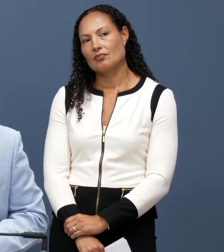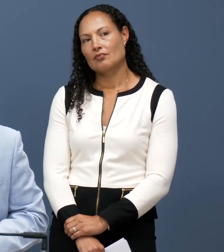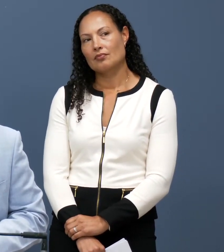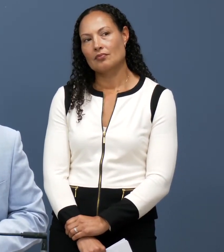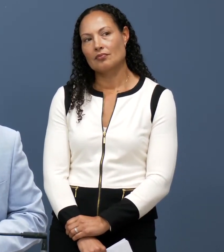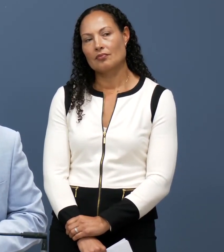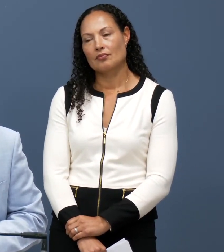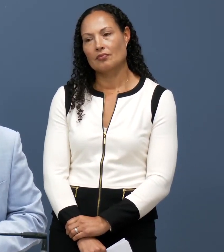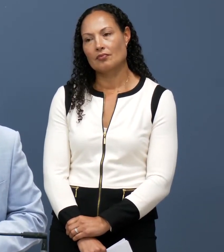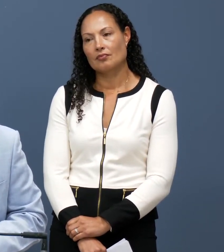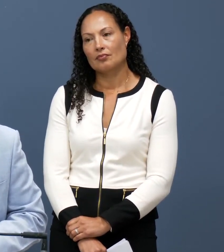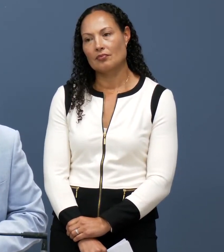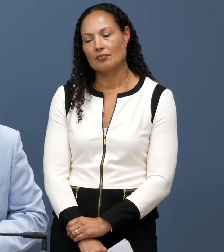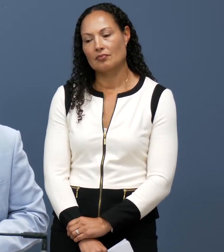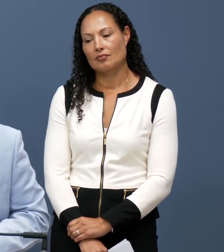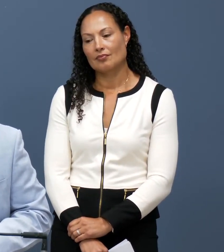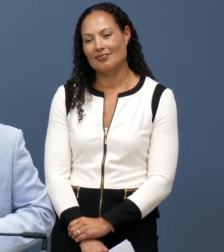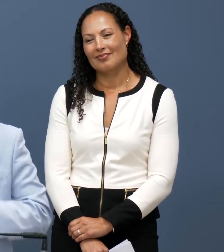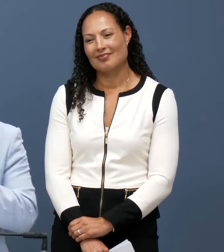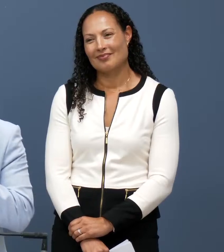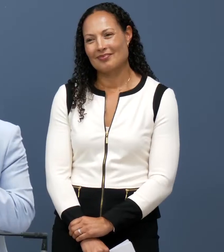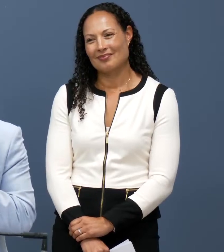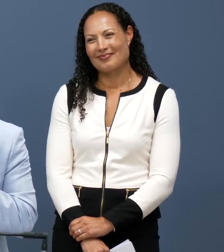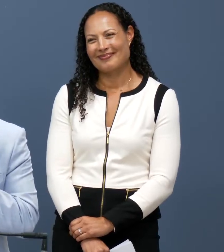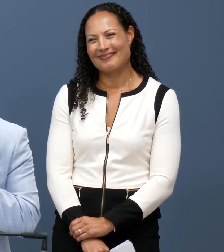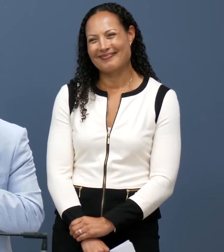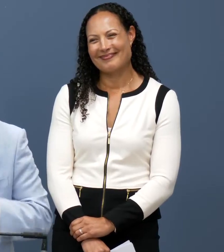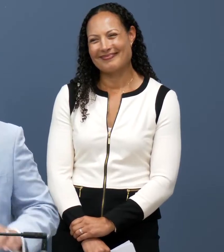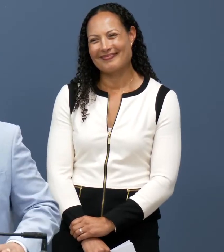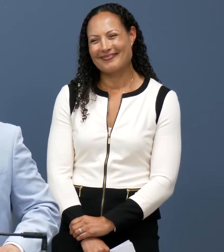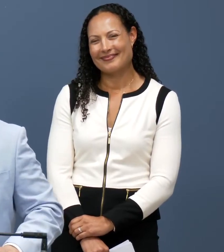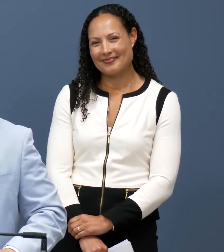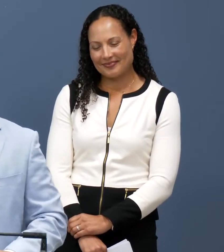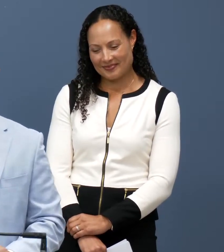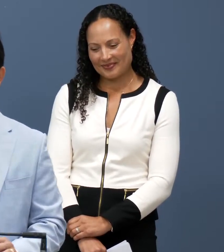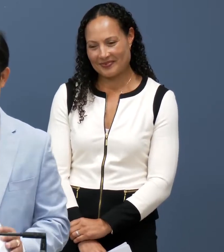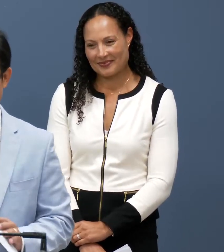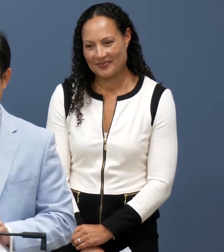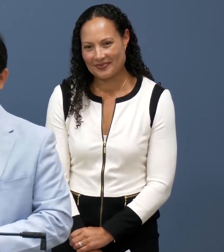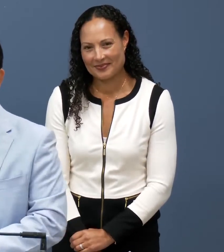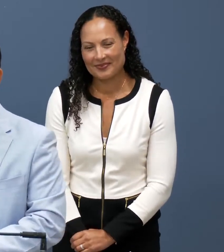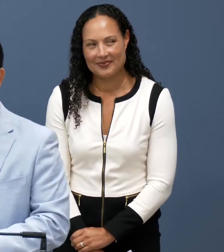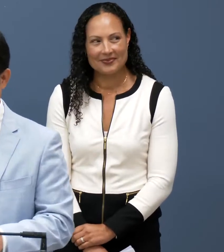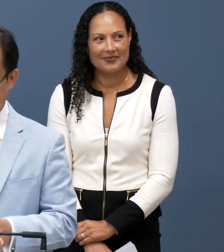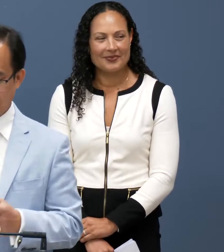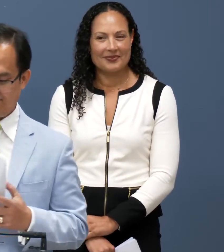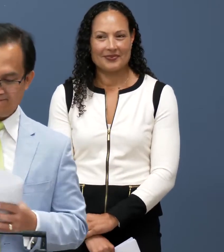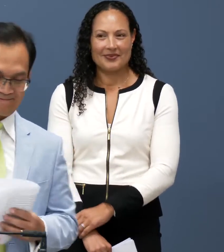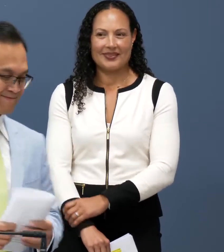រ longbeach.gov បាទសូមអរគុណបាទសូមជម្រាបលា